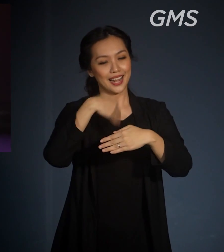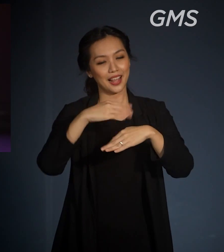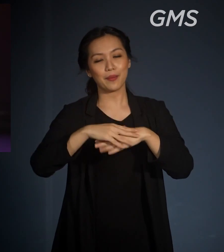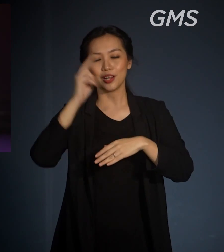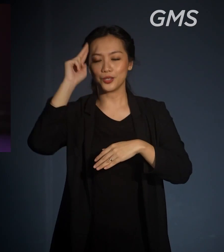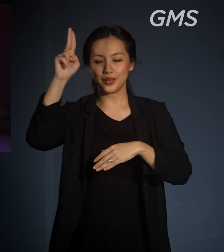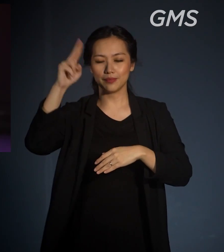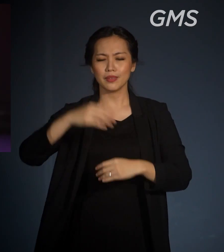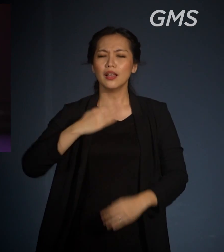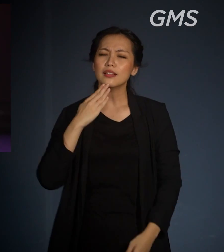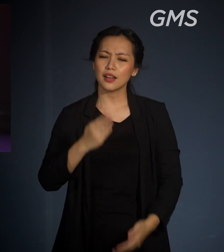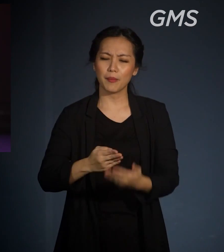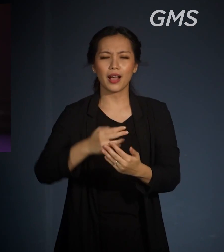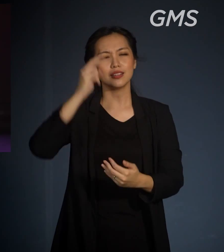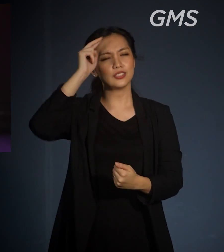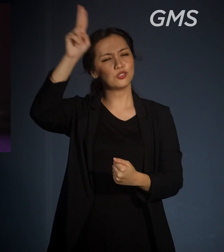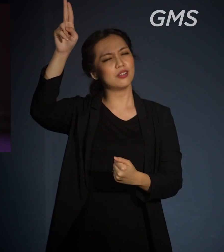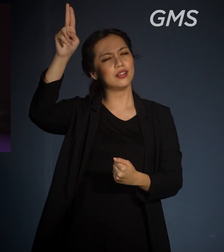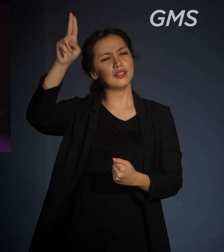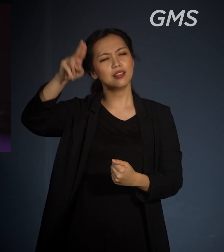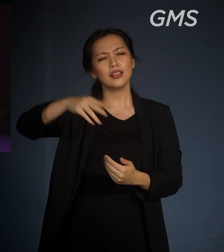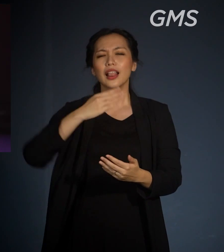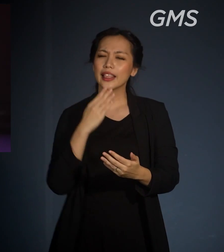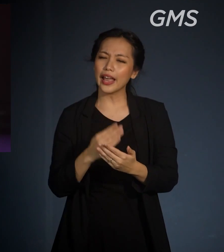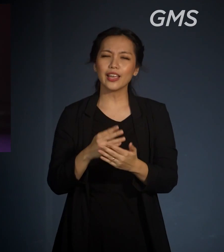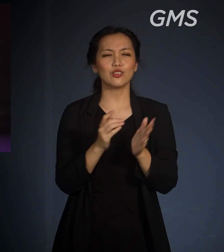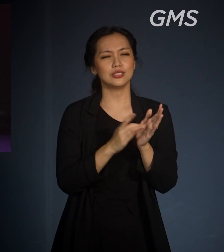Terima kasih Tuhan. Thank you Jesus.